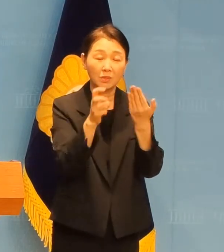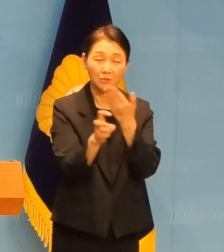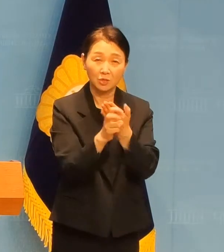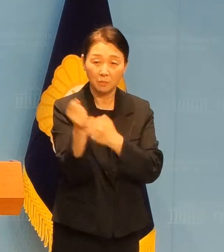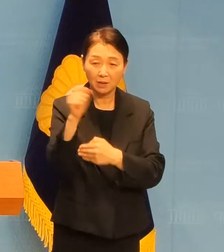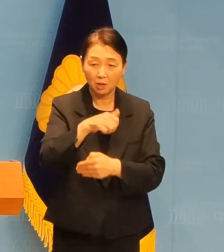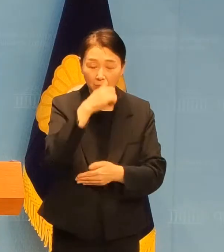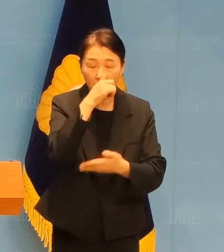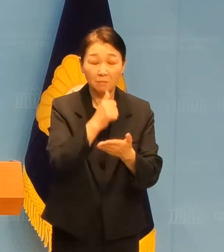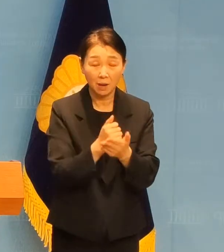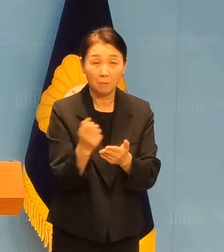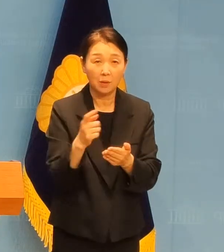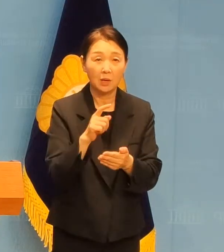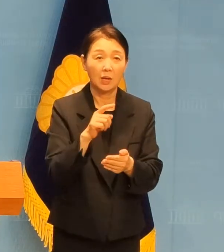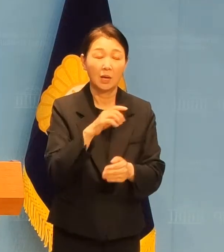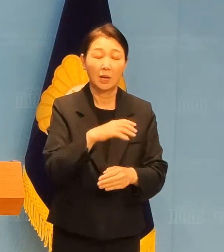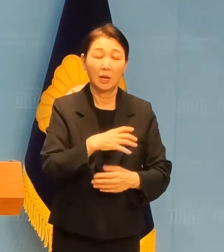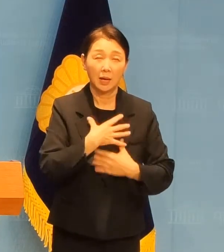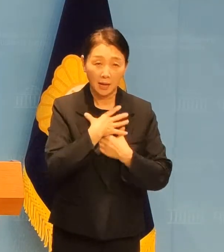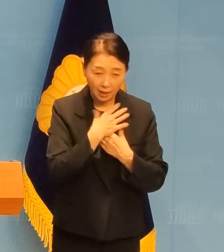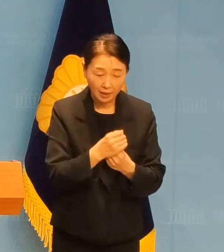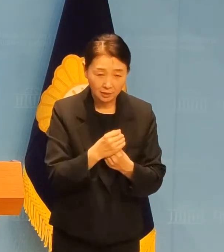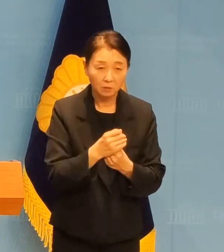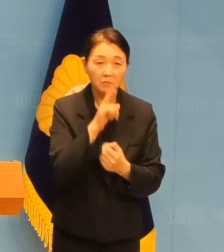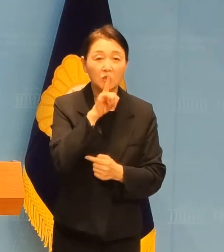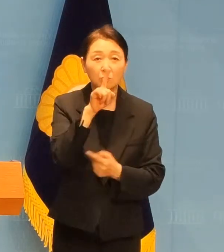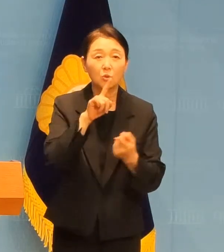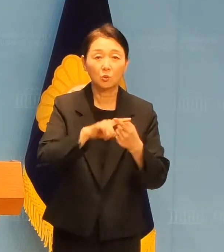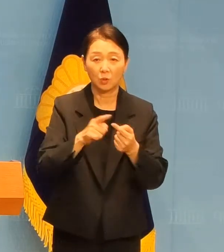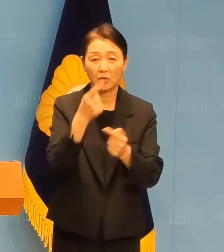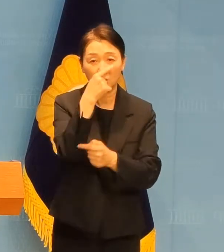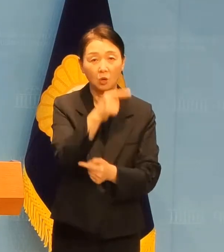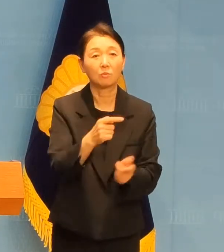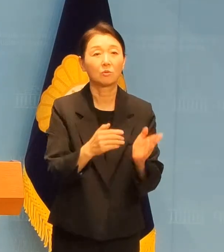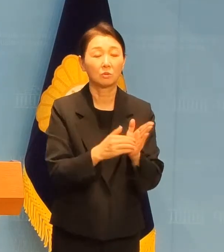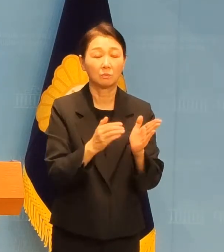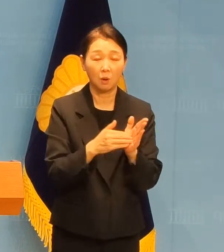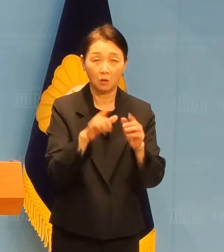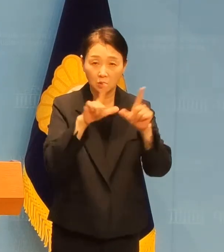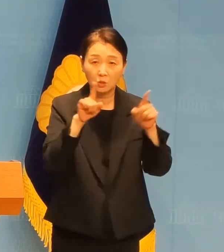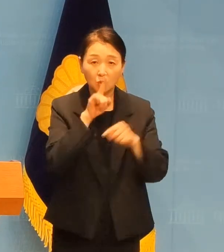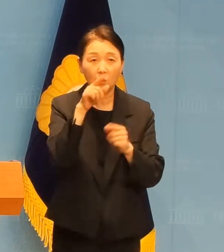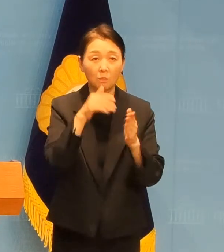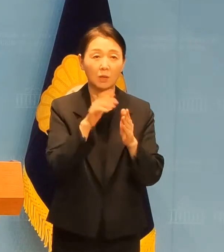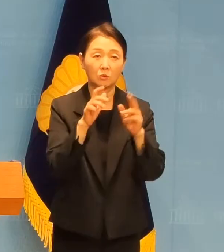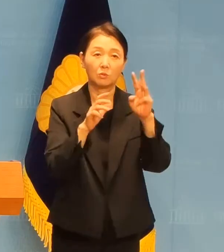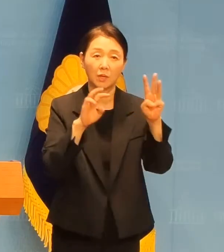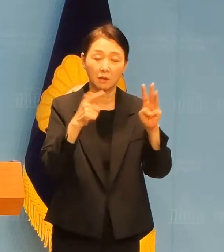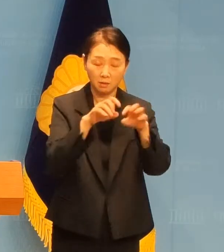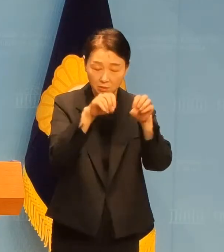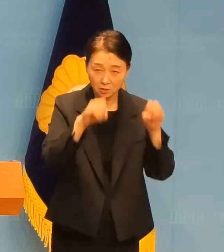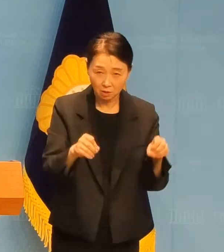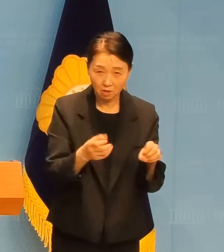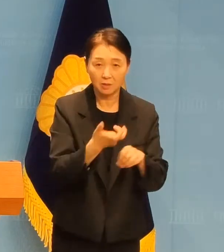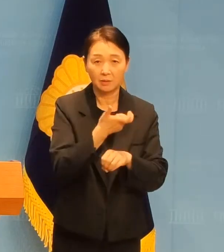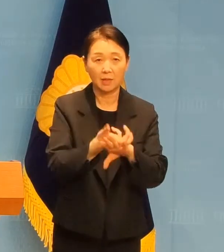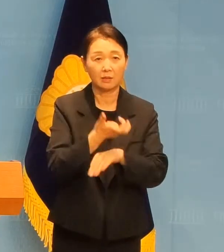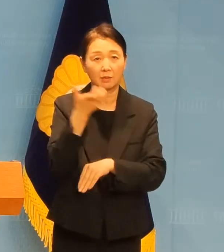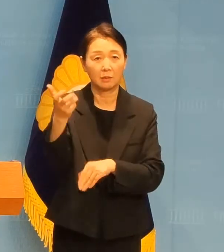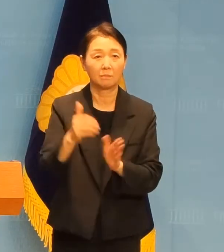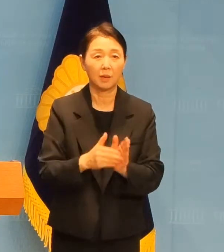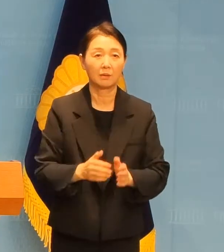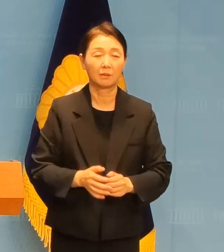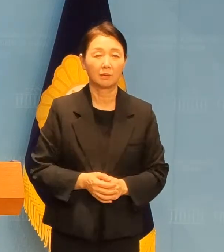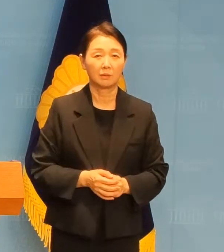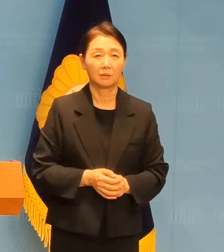건은 안전신문고를 통해 신고 조치하였습니다. 같은 기간 신고한 현수막 중 23건이 철거 및 이동 조치됐음을